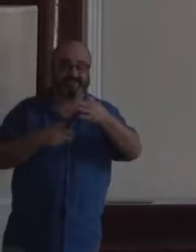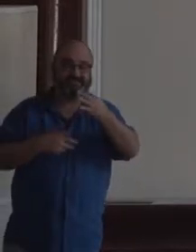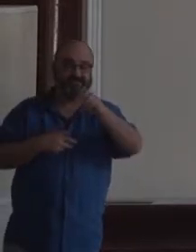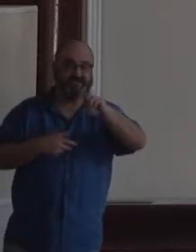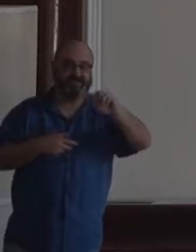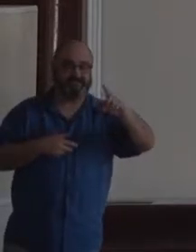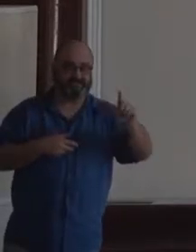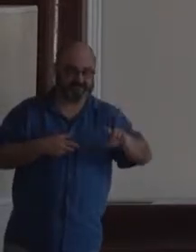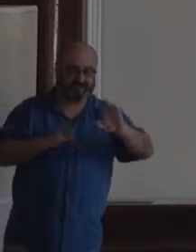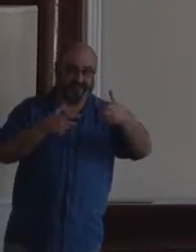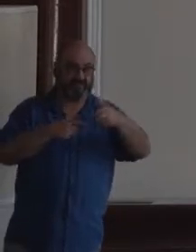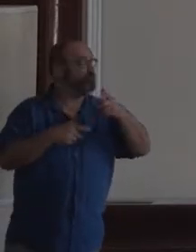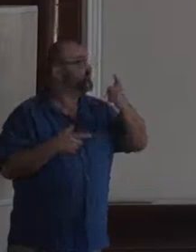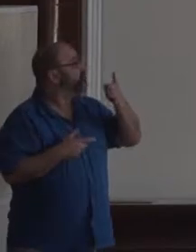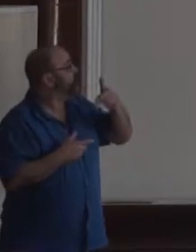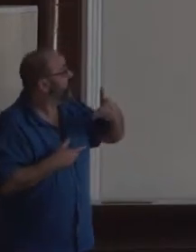Donc, dès qu'on a une fonction qui dépend